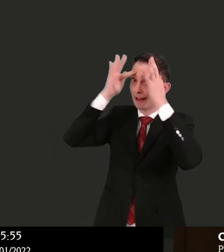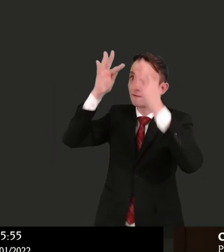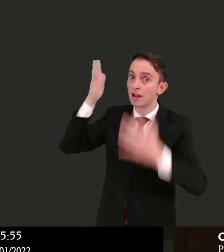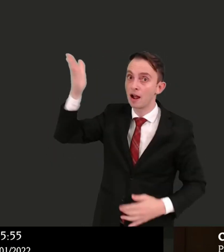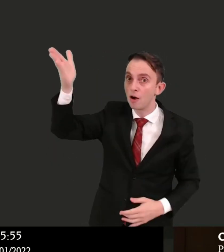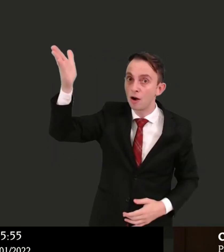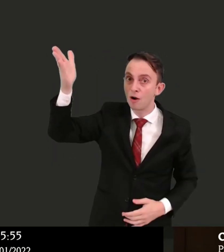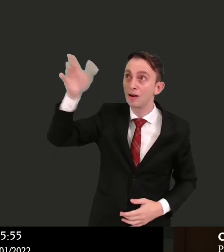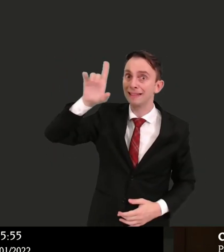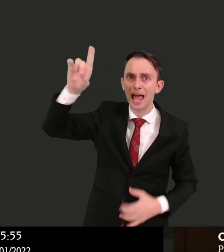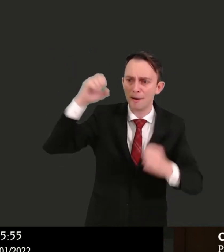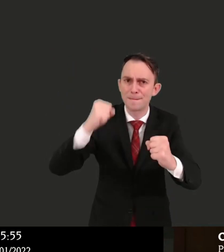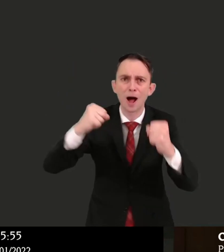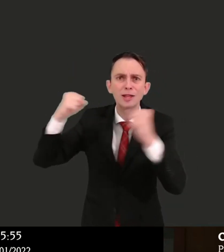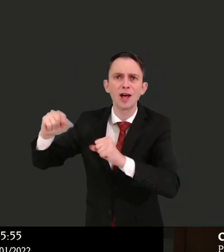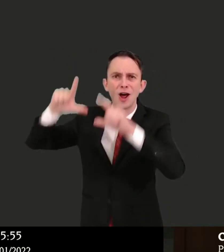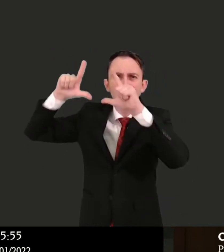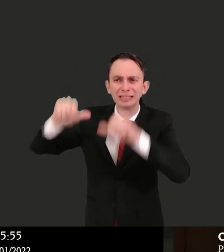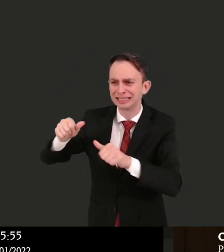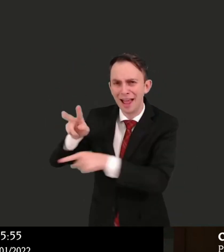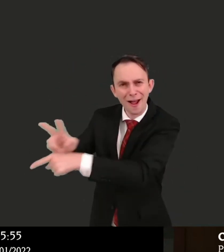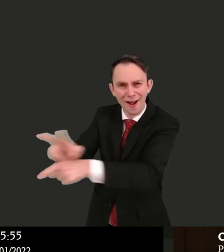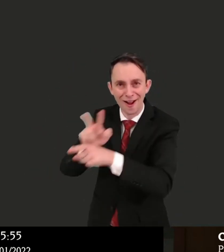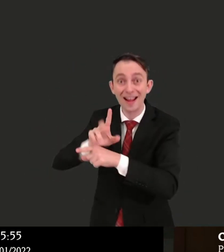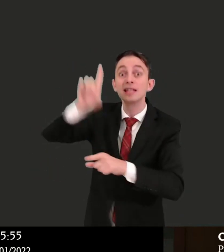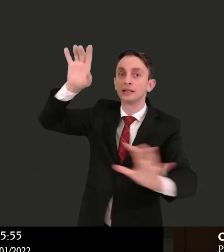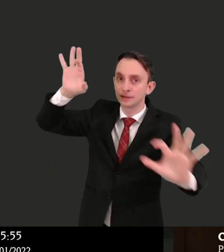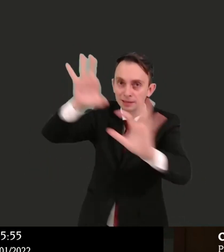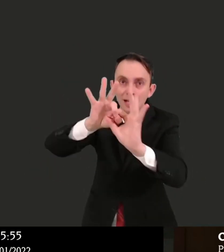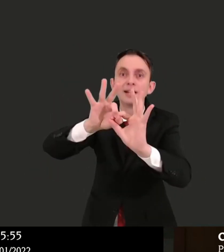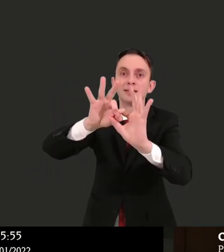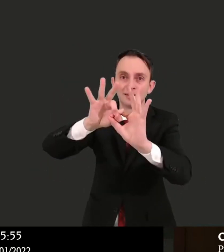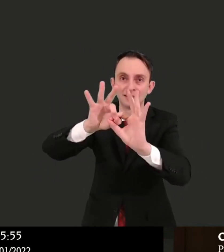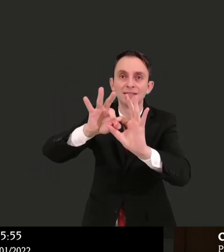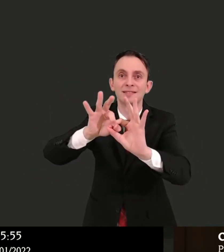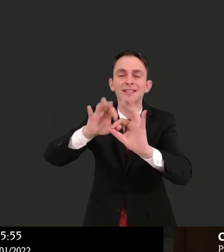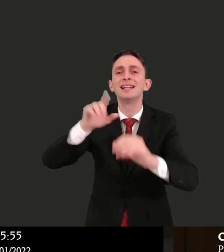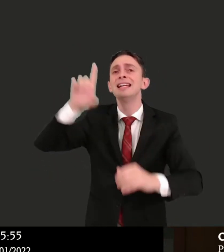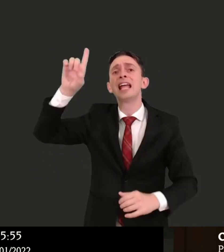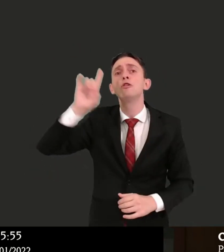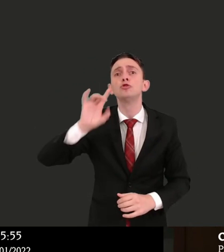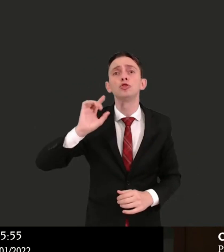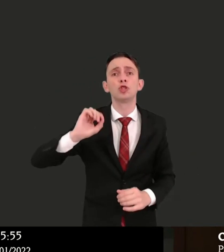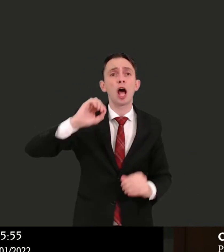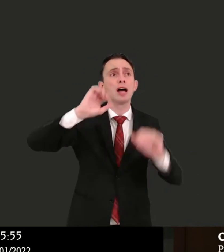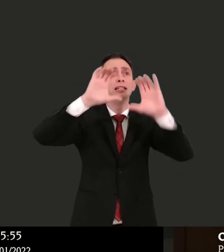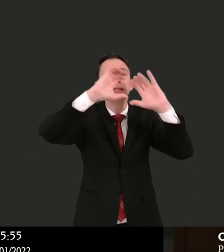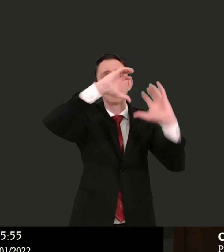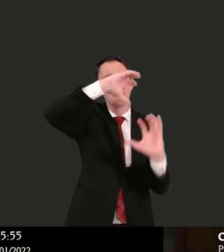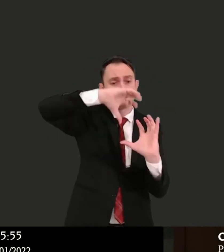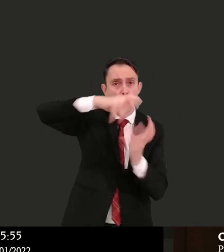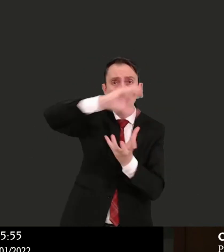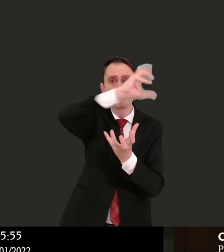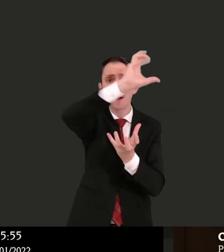o poderoso de Israel, que não fez essas estrelas michuruca, não, nem essas galáxias, não. Ele fez com as potestades do céu,